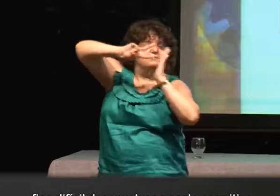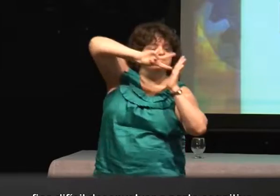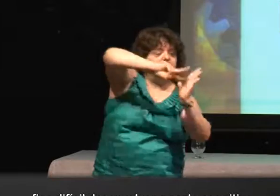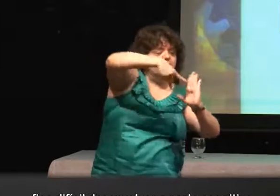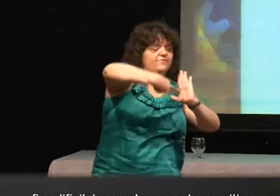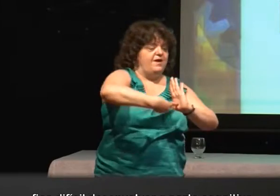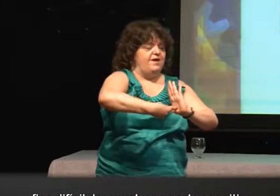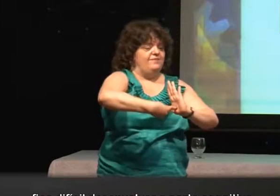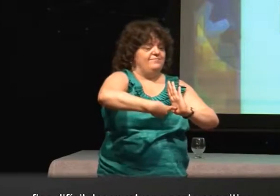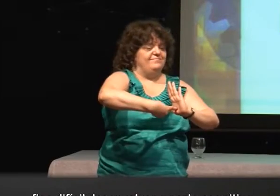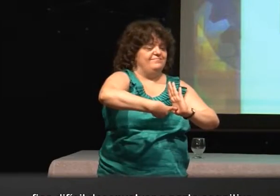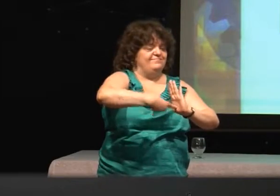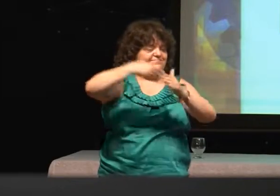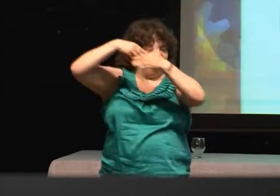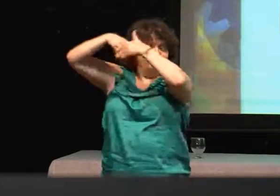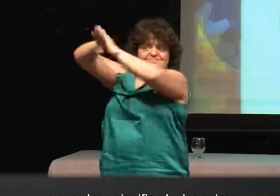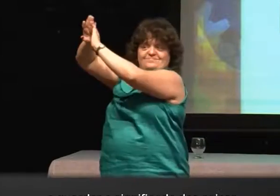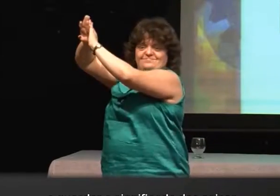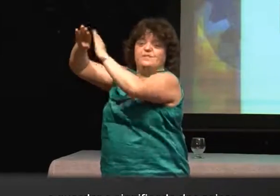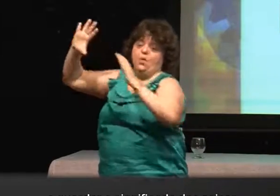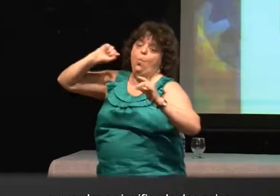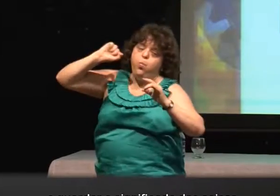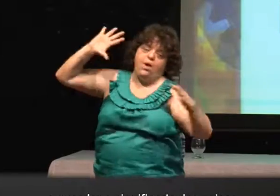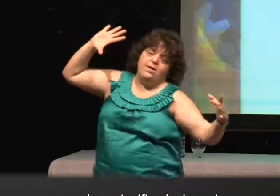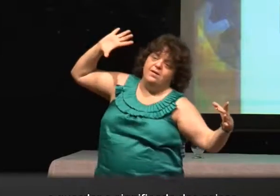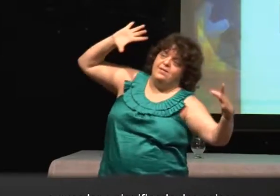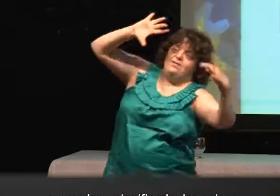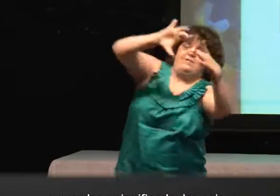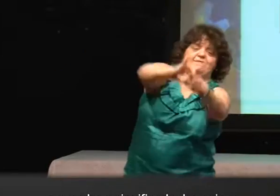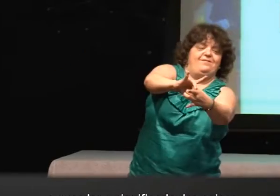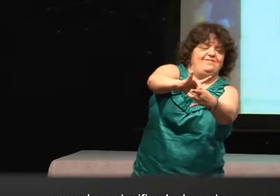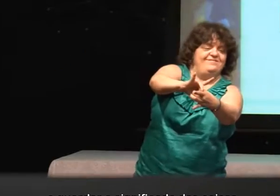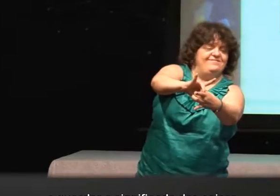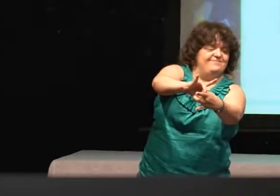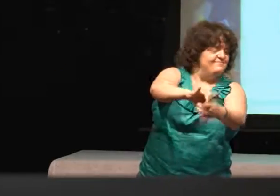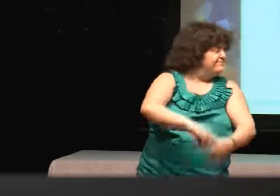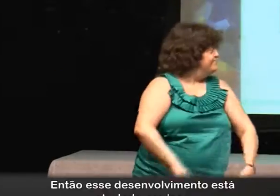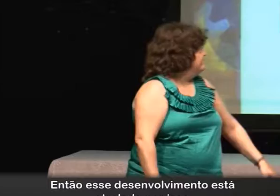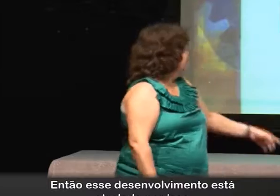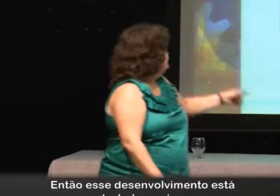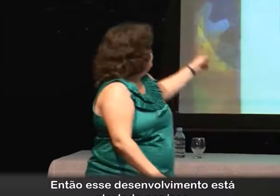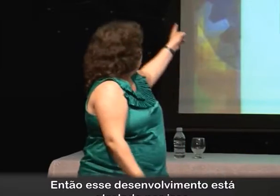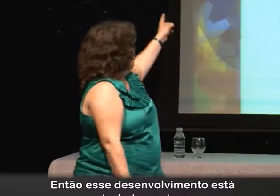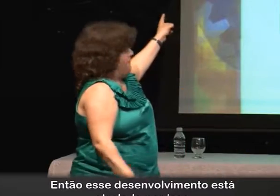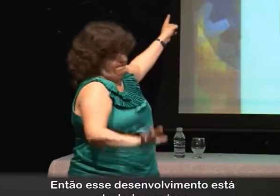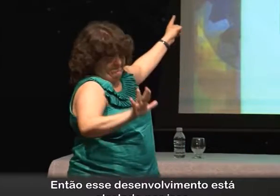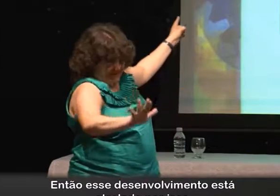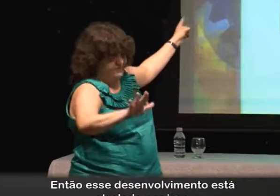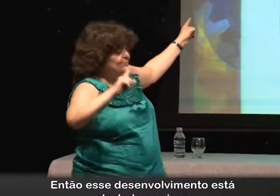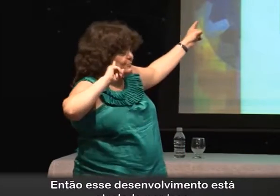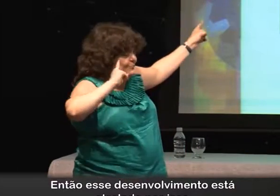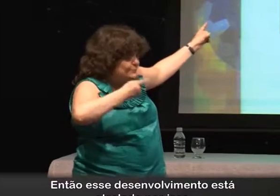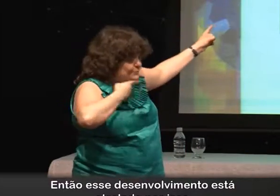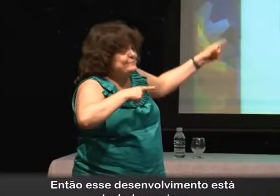parte cognitiva e guardar o significado das coisas. Então esse desenvolvimento está atrelado por